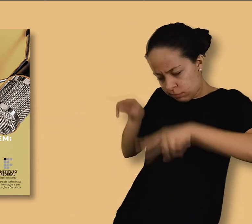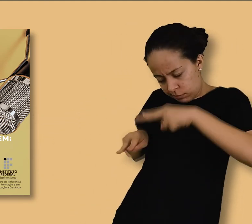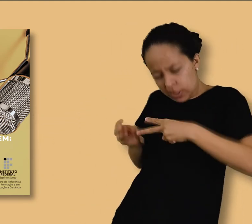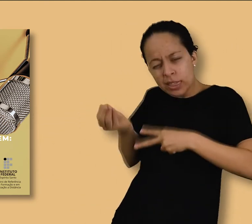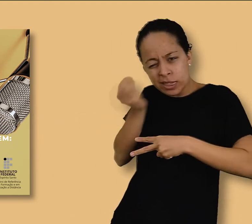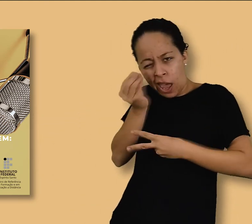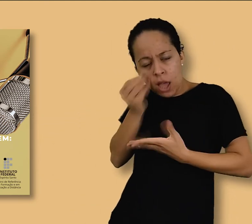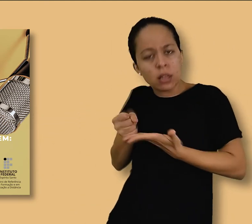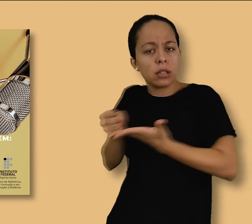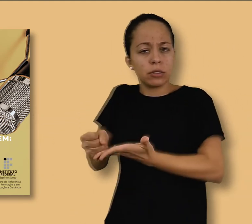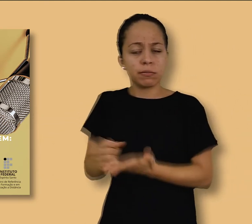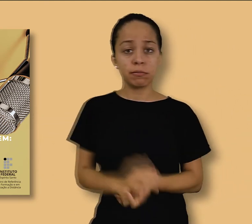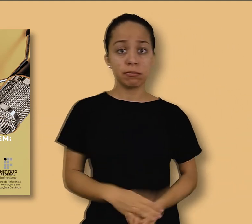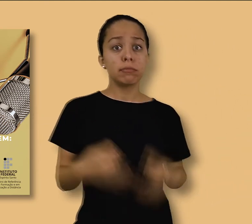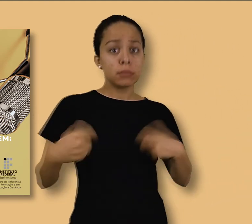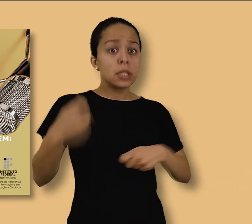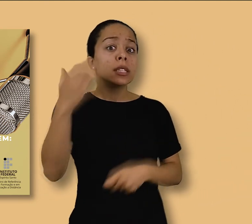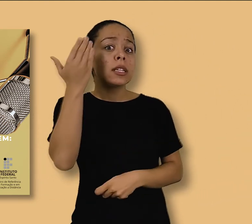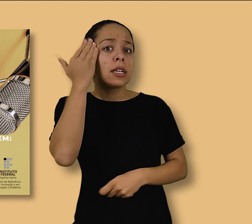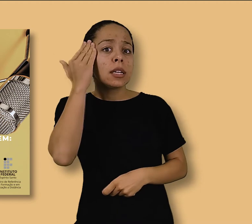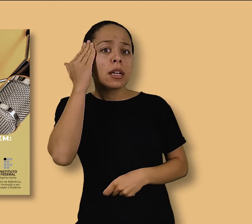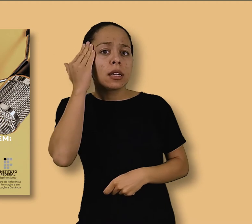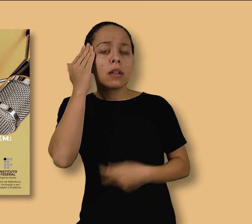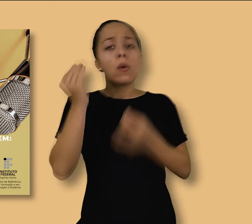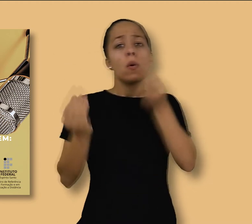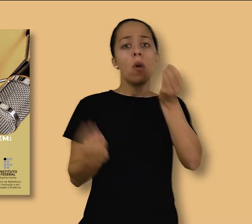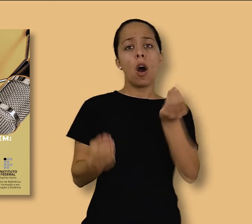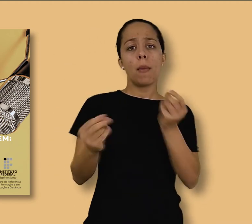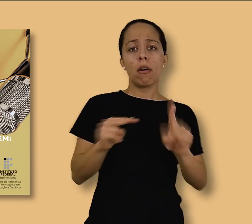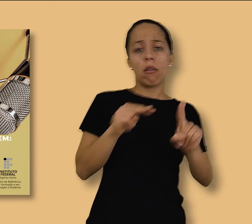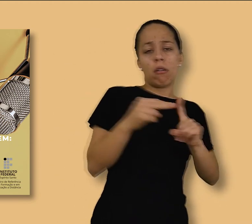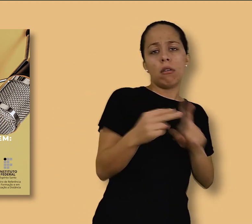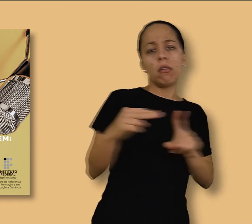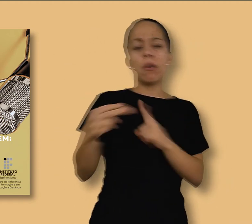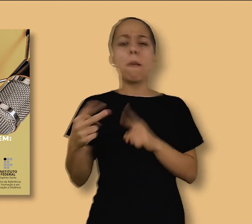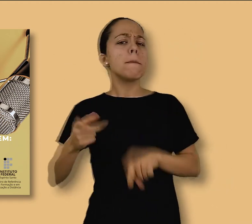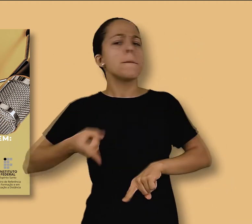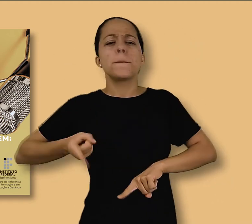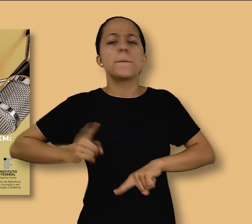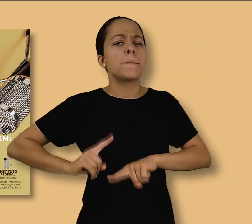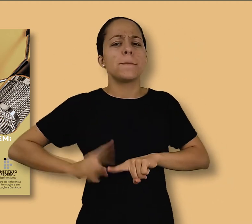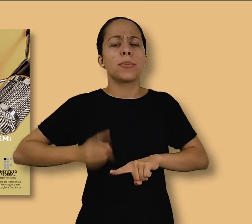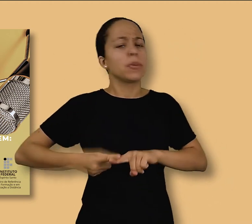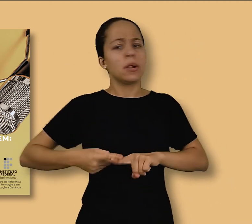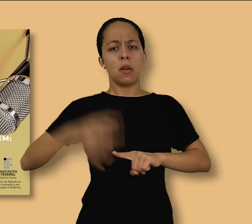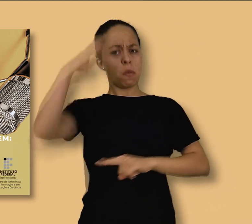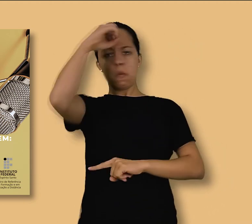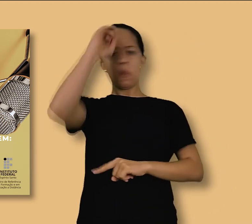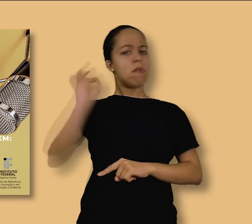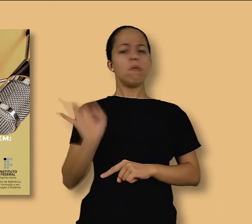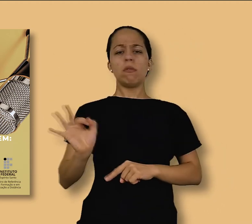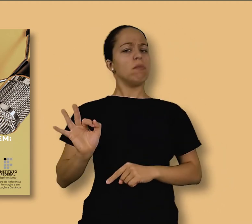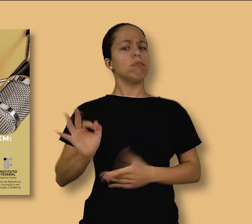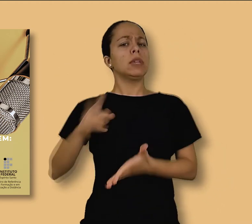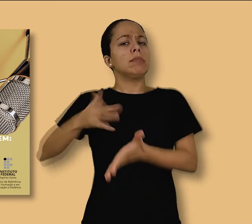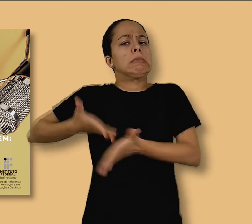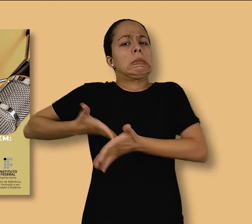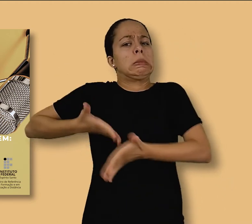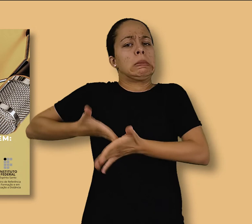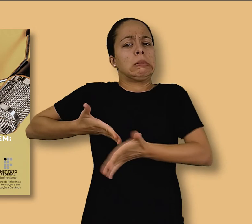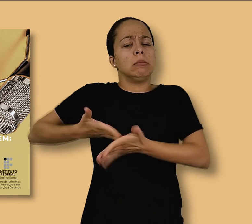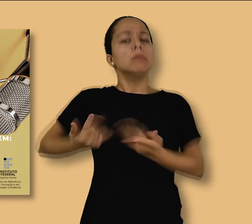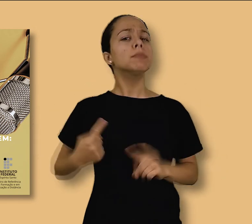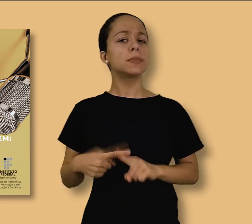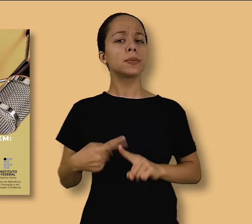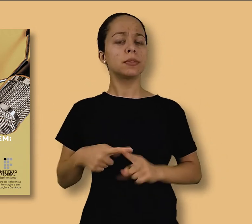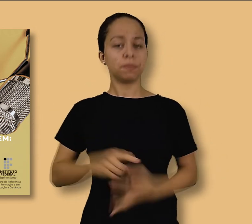nos deparamos com explicações no cotidiano escolar sobre as causas sobre os motivos do porquê que um aluno não